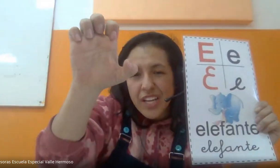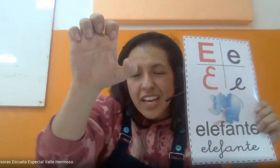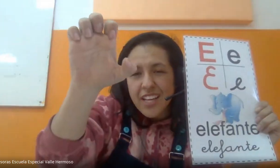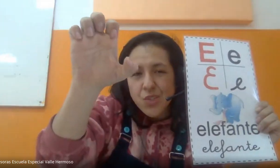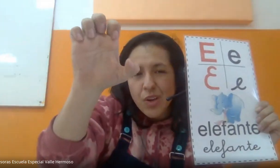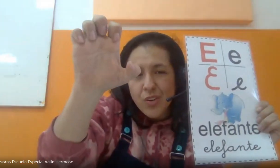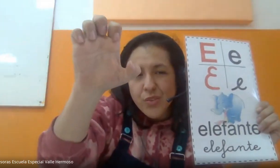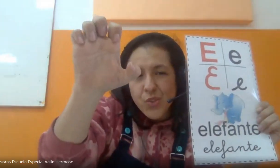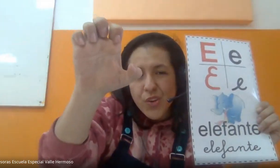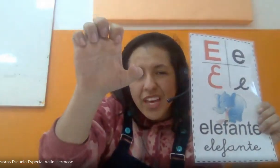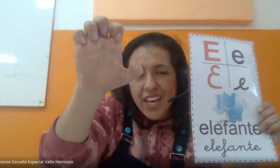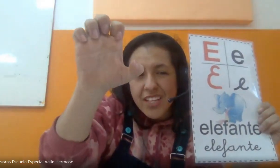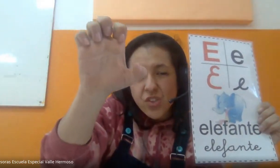Noelia, eso, Alonso, eso,